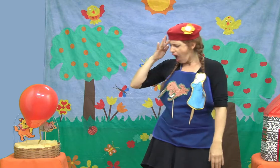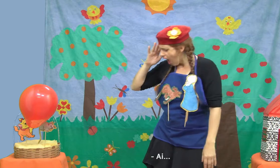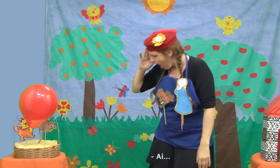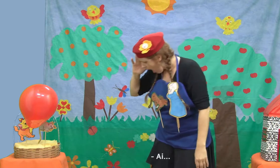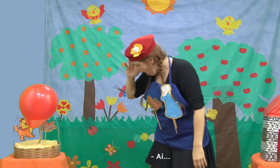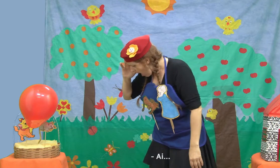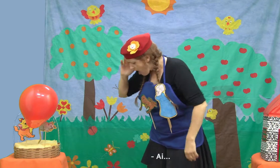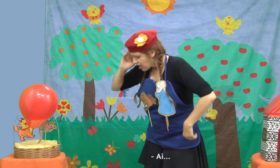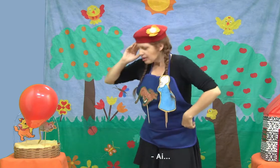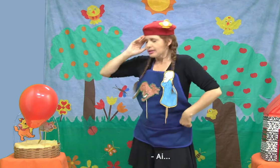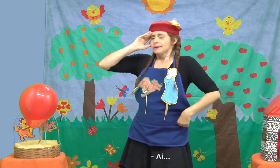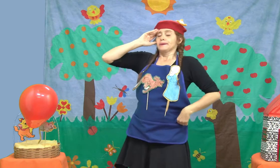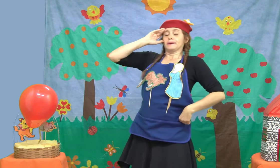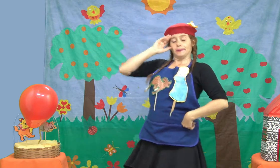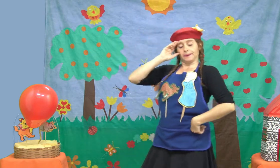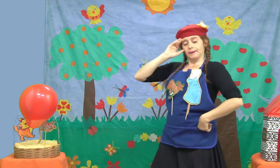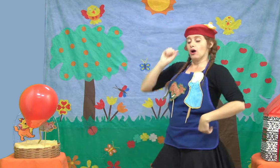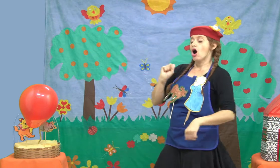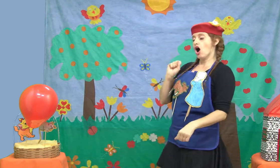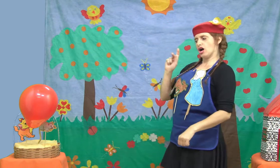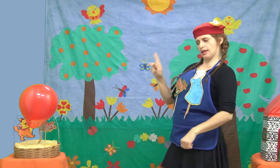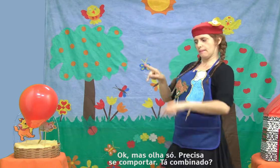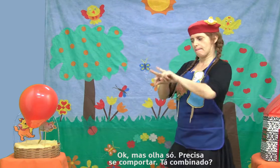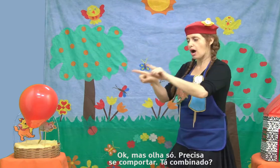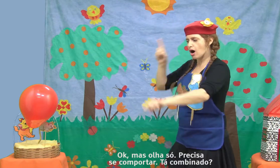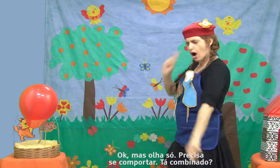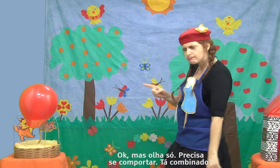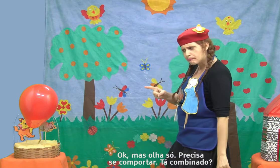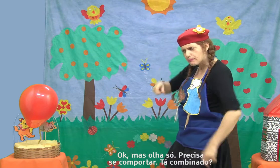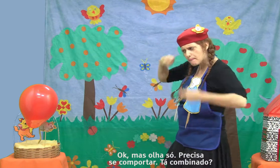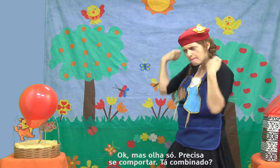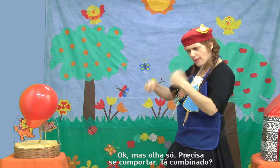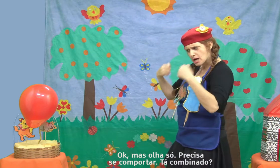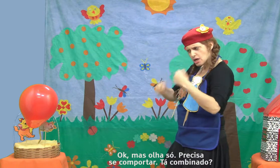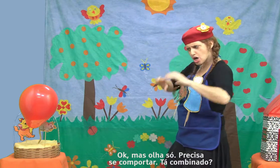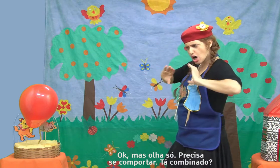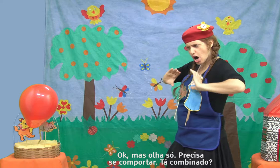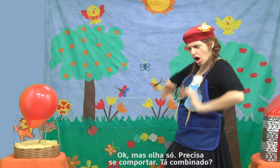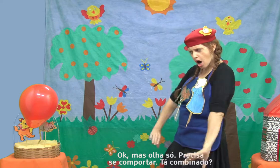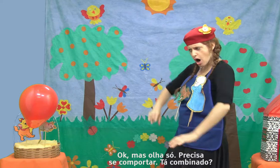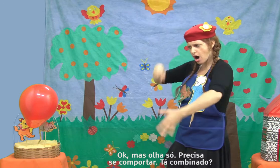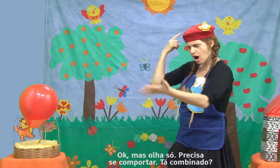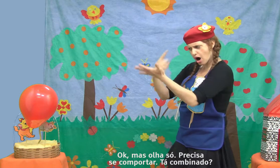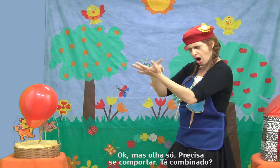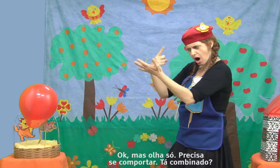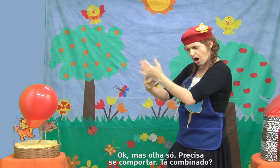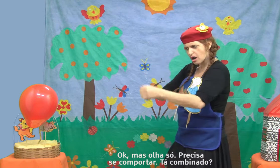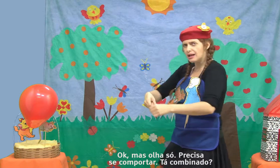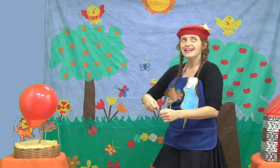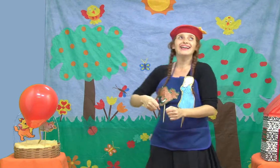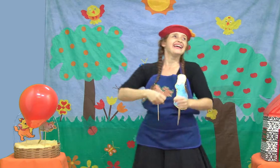ae i ok mas olha só precisa se comportar combinado